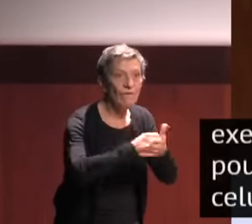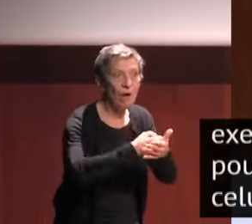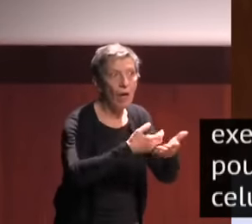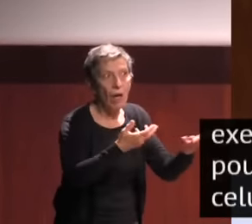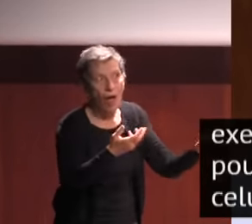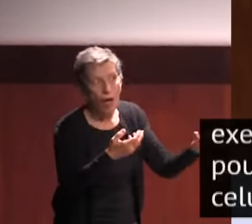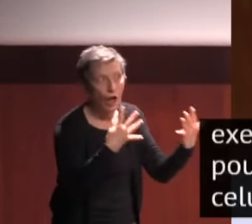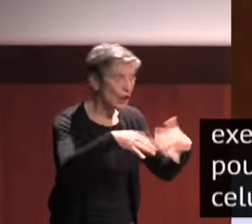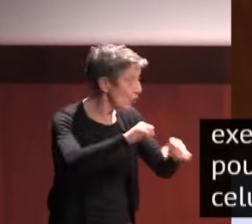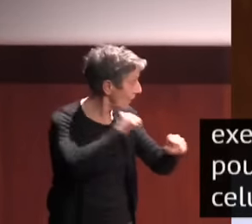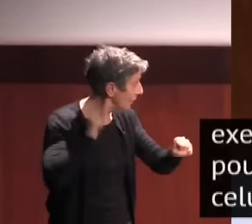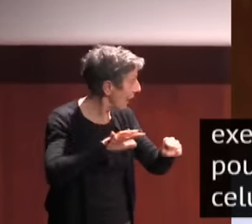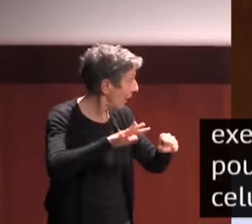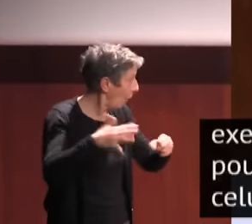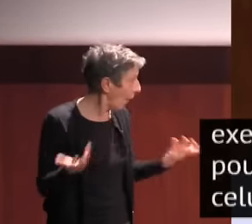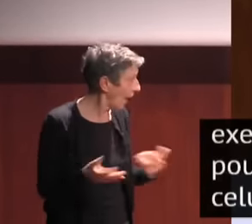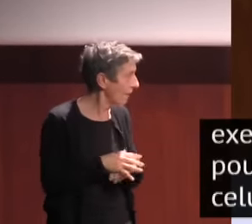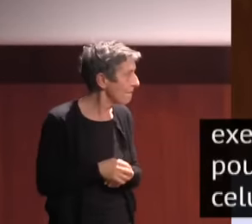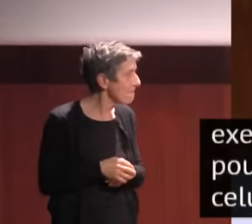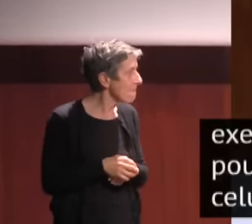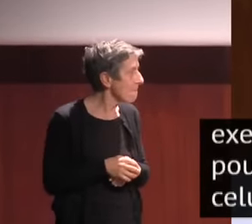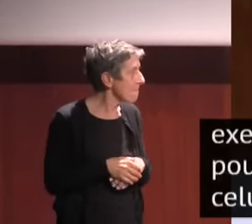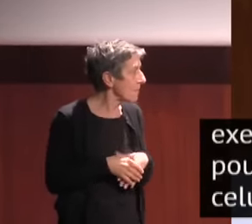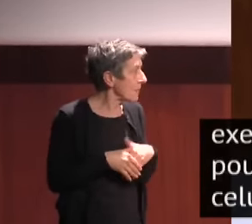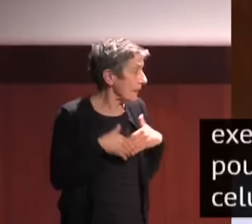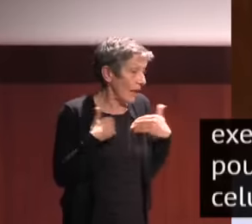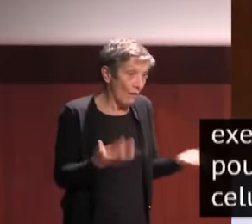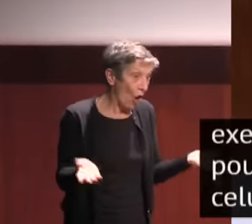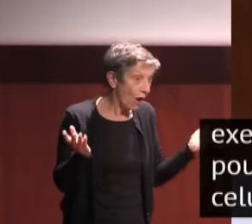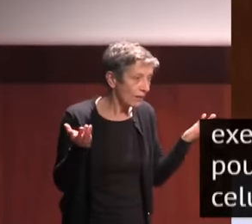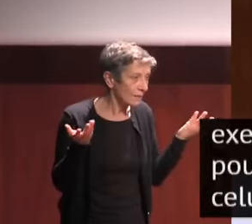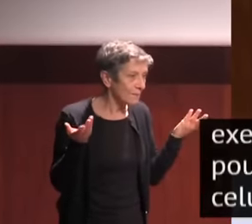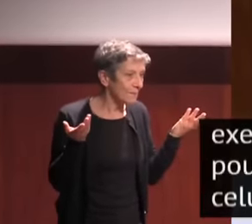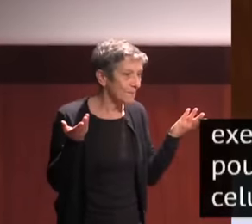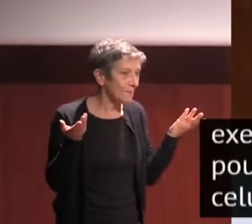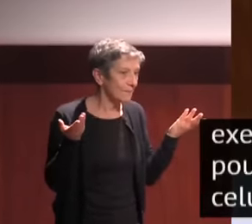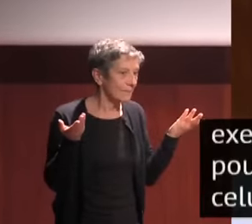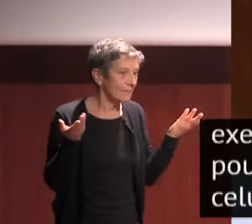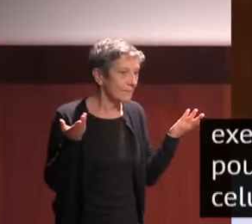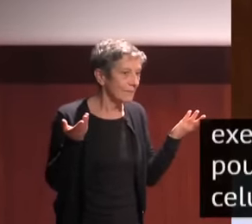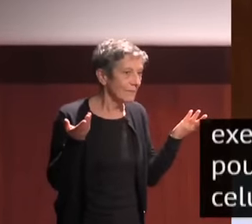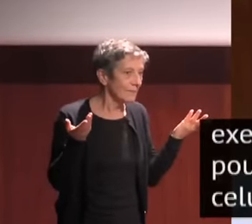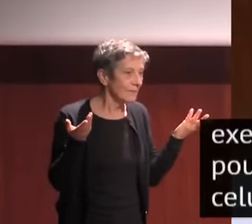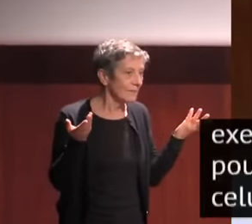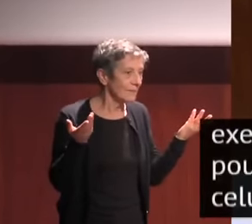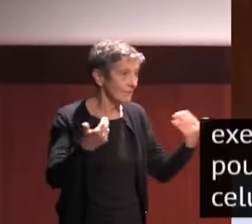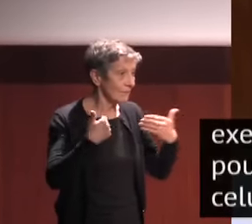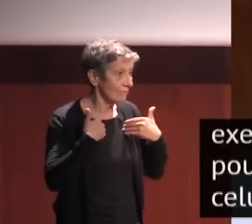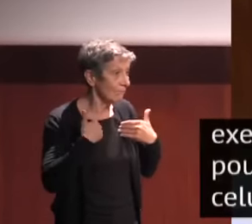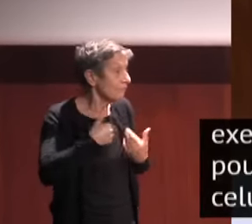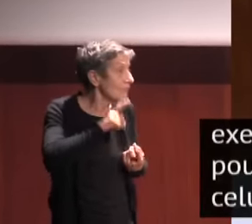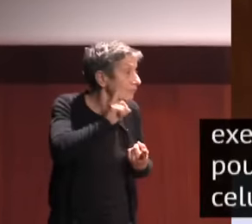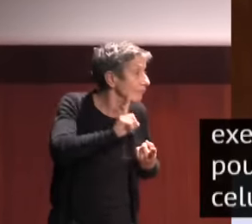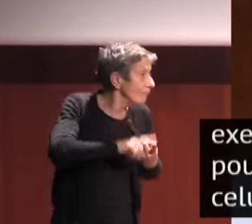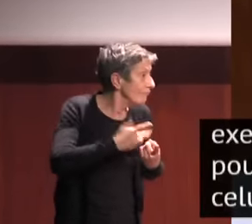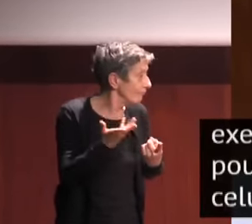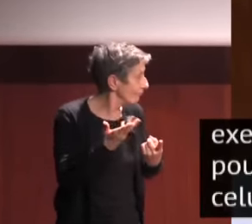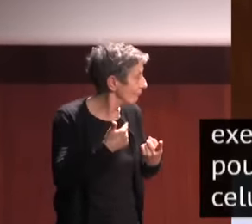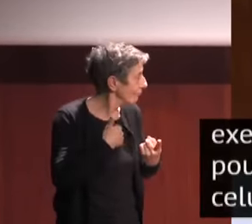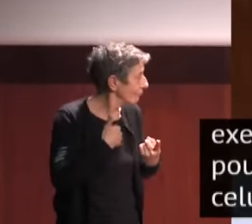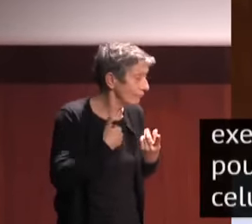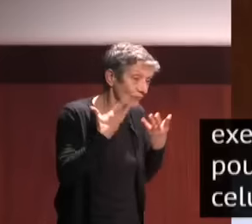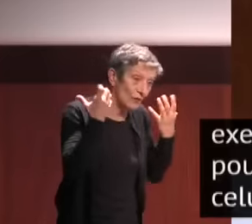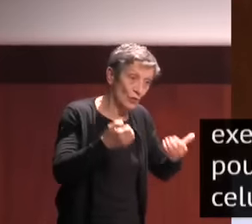de la fin du 19e siècle. Et donc voilà, et donc c'est vrai que mon but à moi, c'est d'ouvrir au maximum